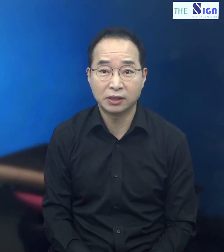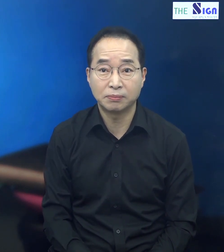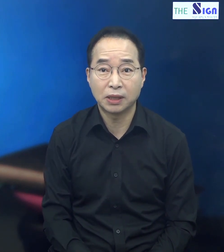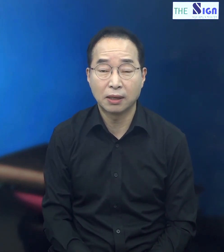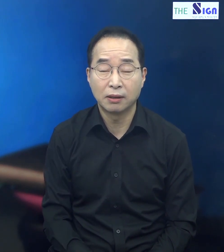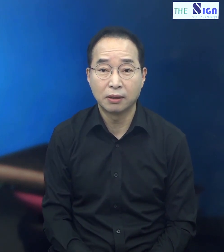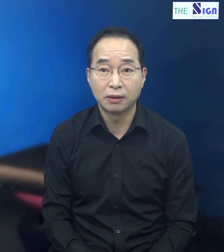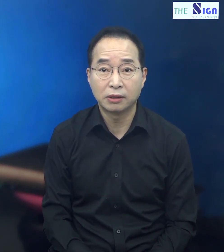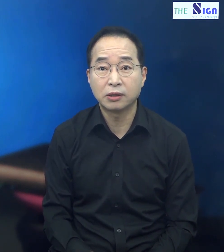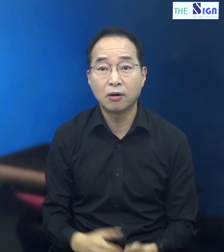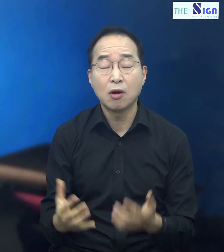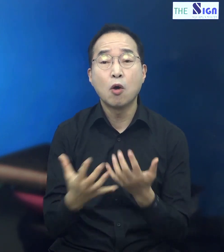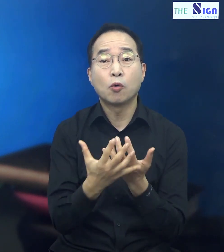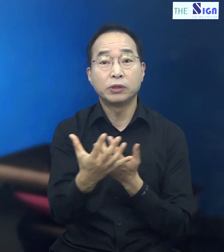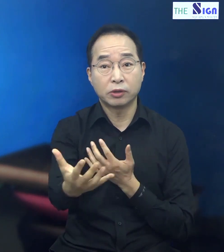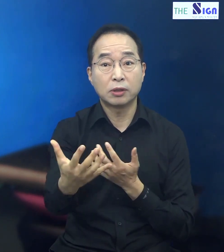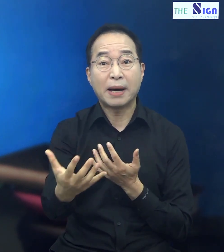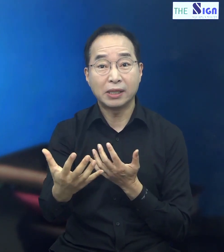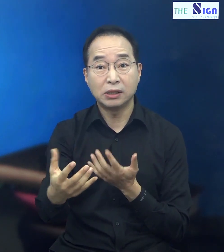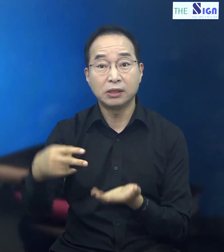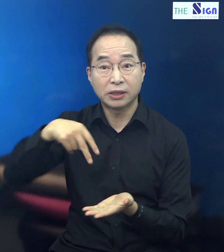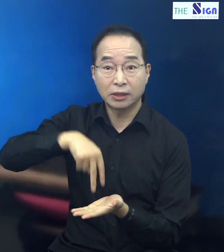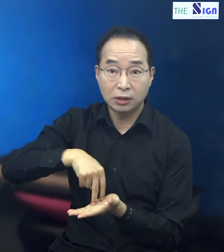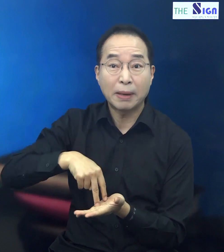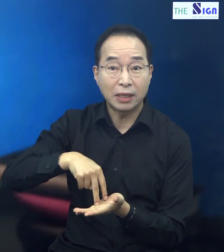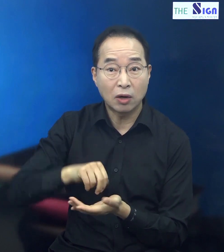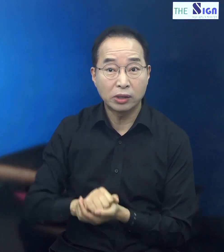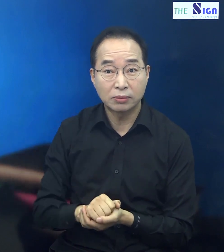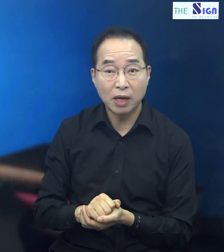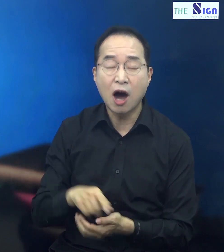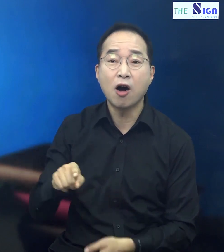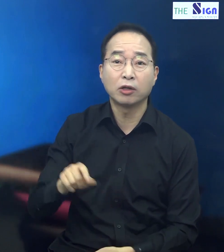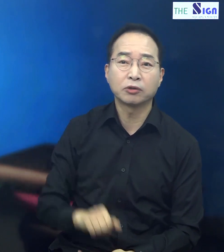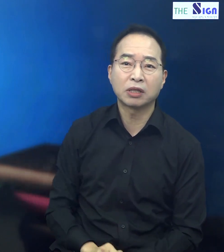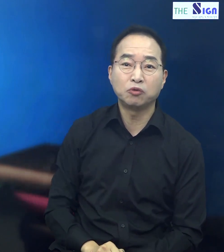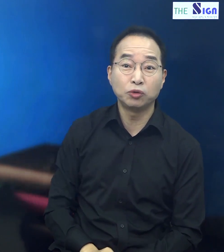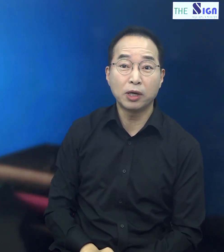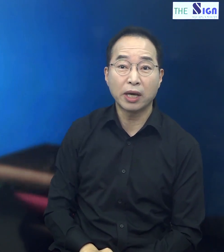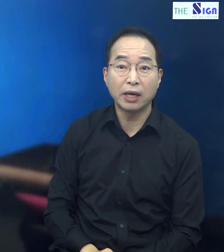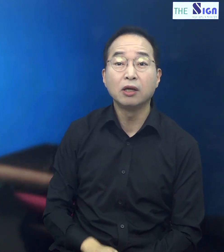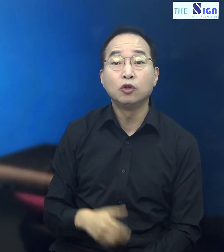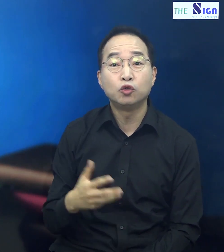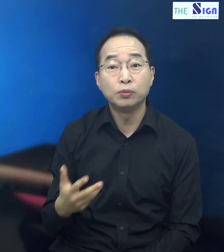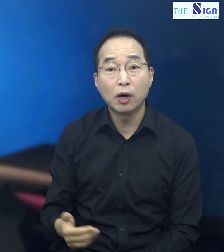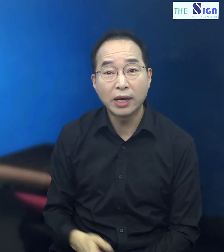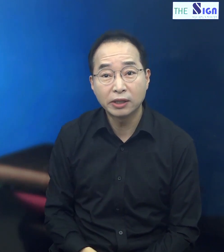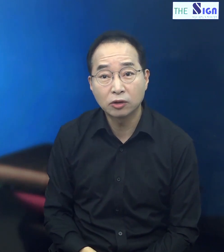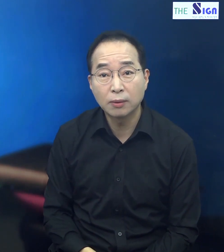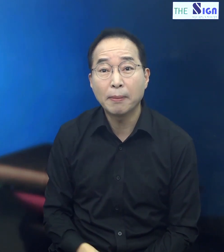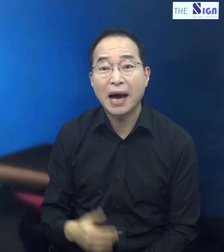뜻입니다. 그래서 공식적인 데 많이 있는 상태에서 많이 나와 있으면 저 사람 유명해. 유명한데 어떻게 보면